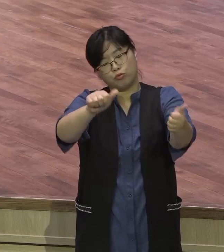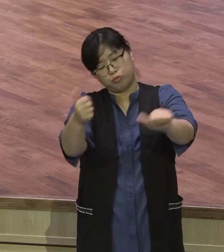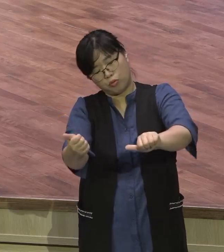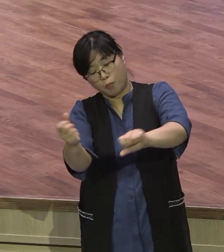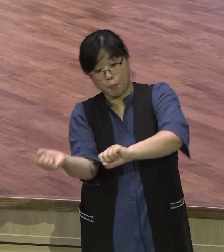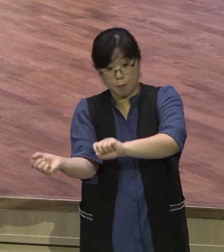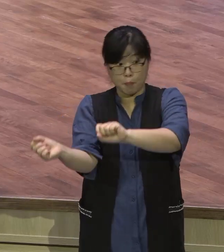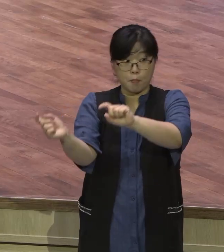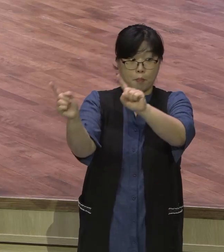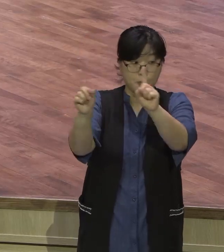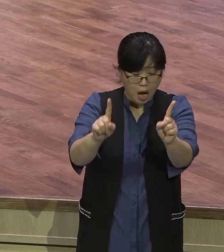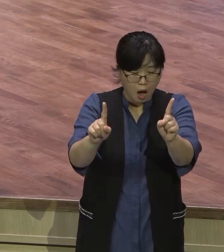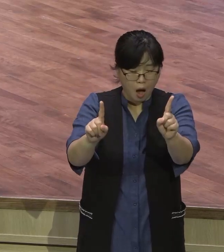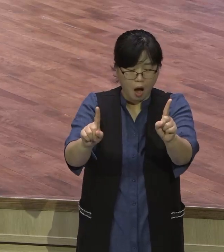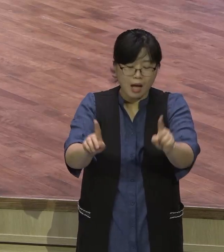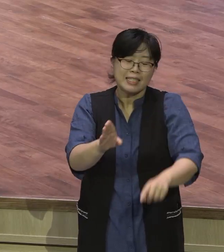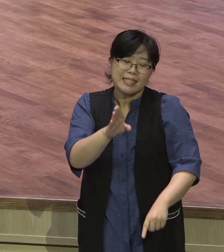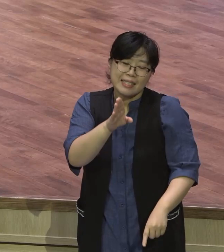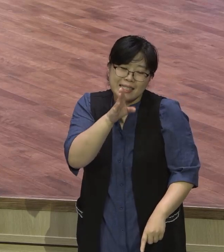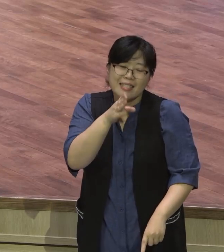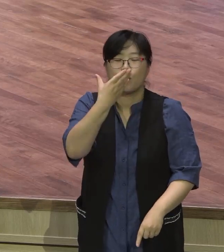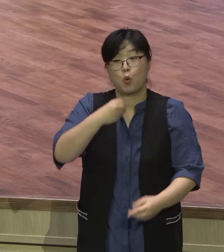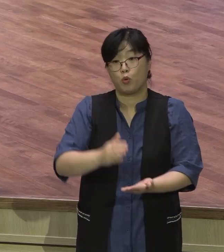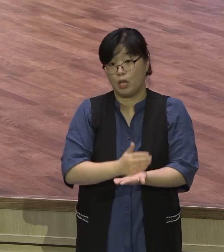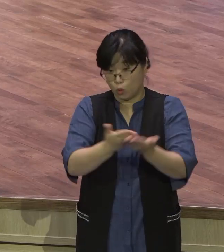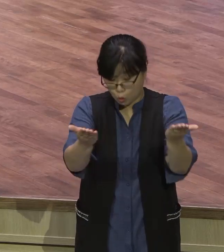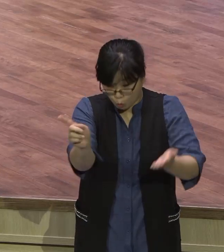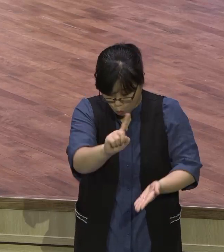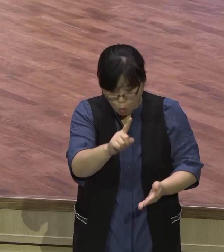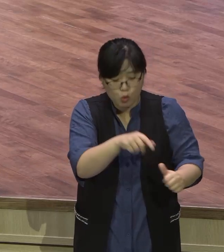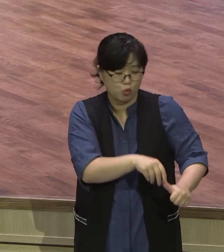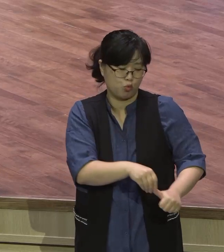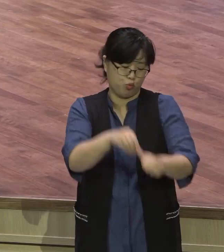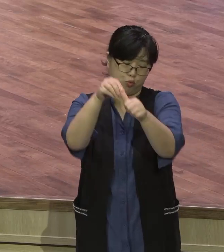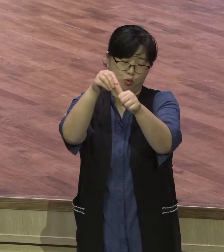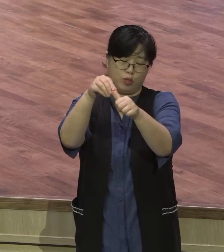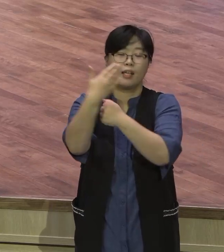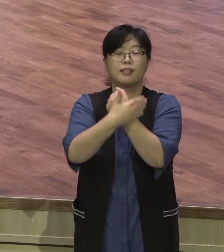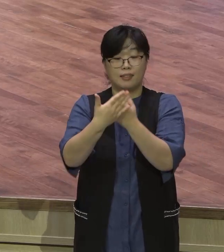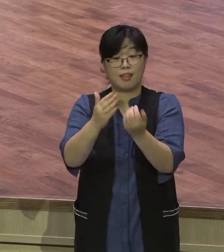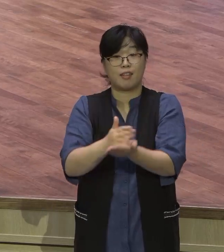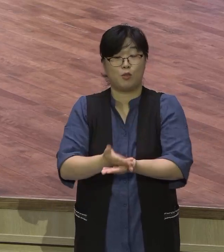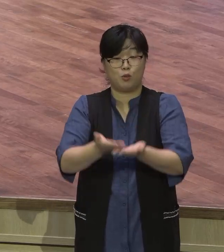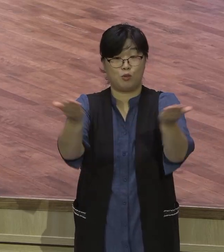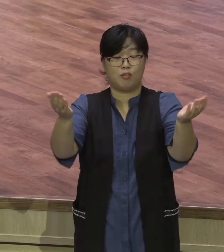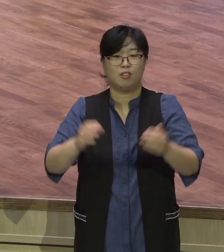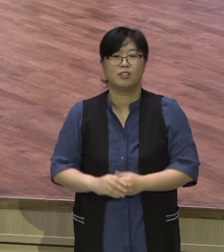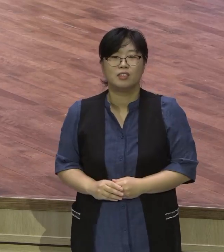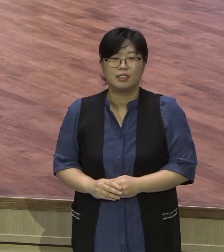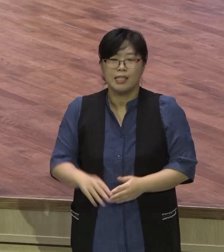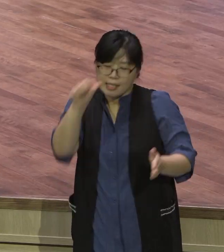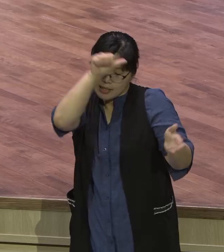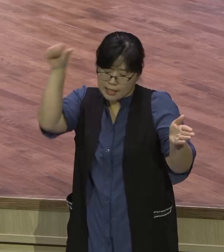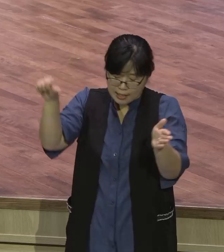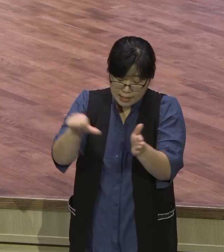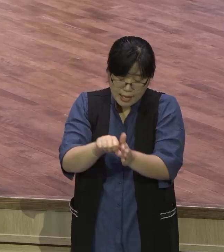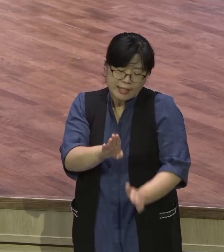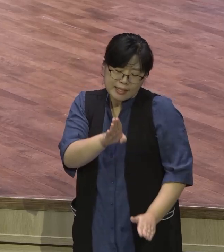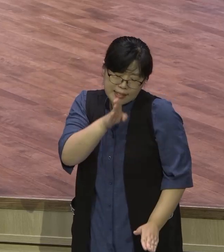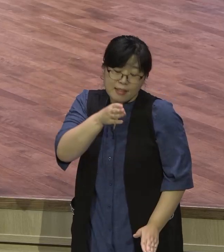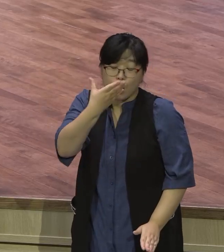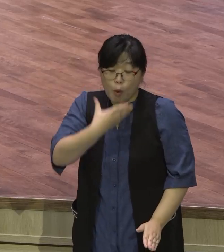소식이 우리에게는 가장 큰 축복이요. 영원한 축복이고 인생의 본질적 축복이다라는 말씀이에요.